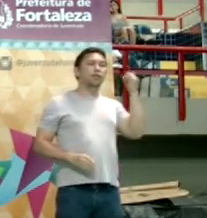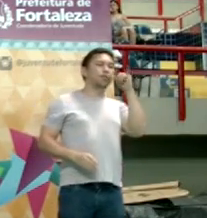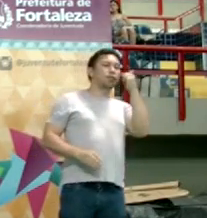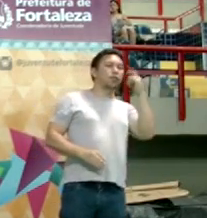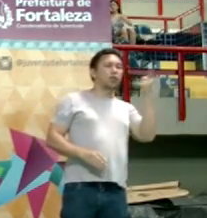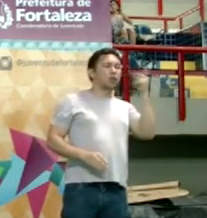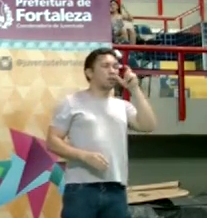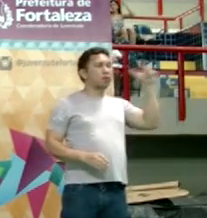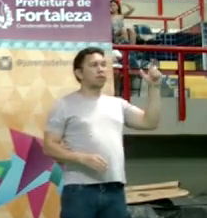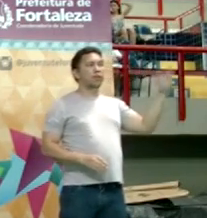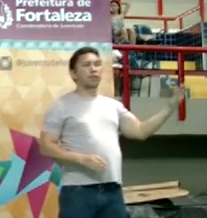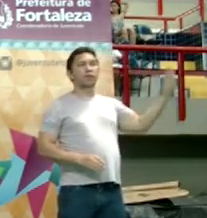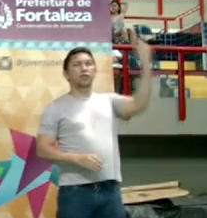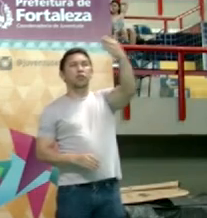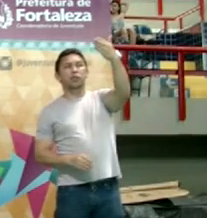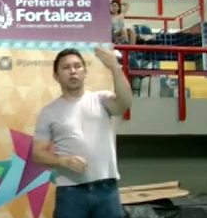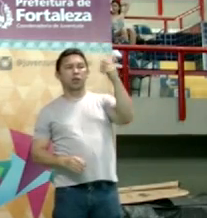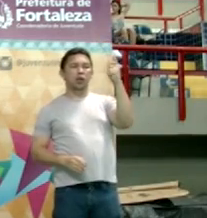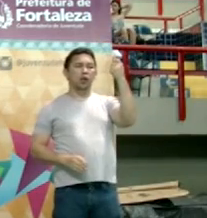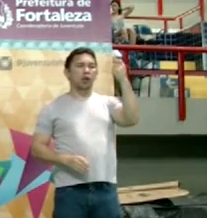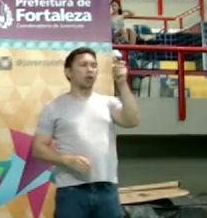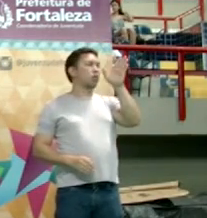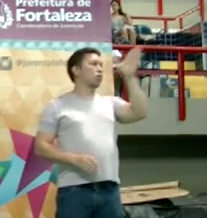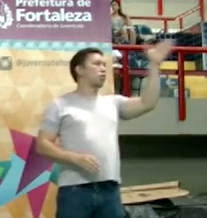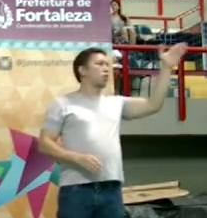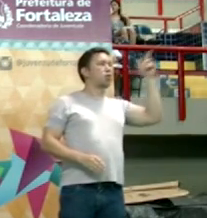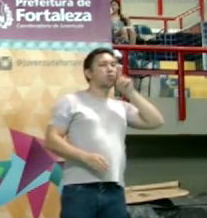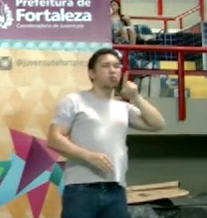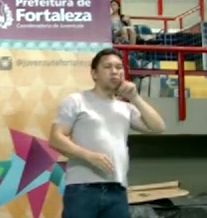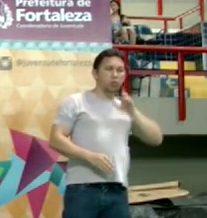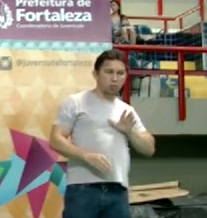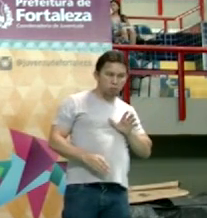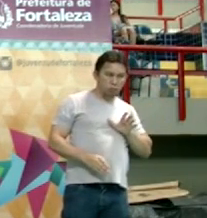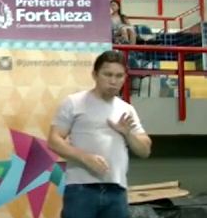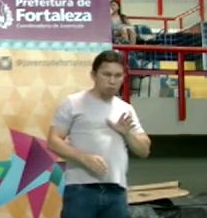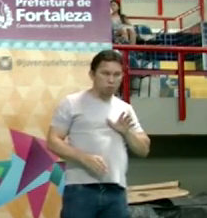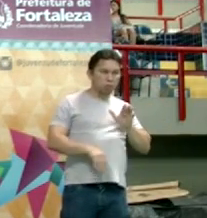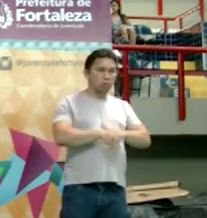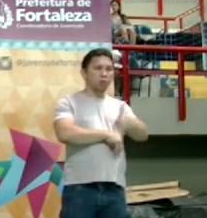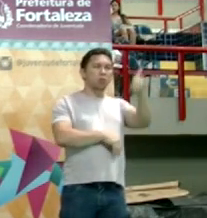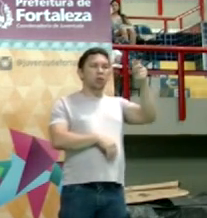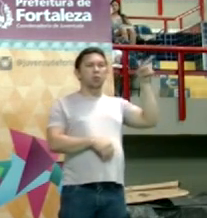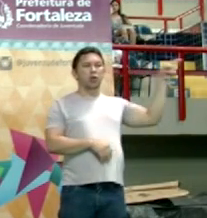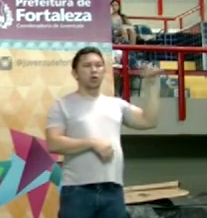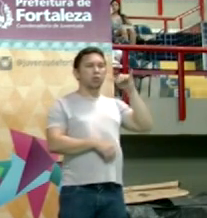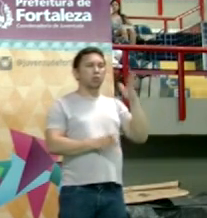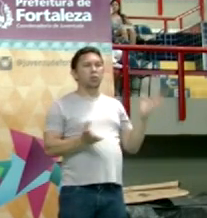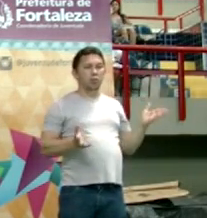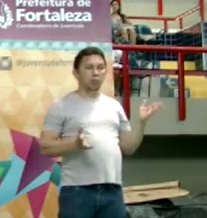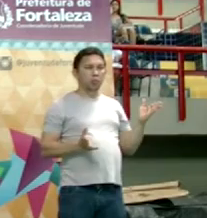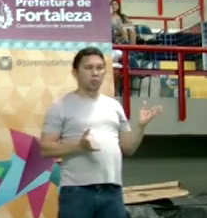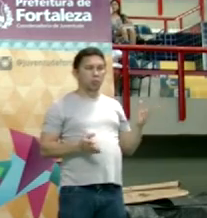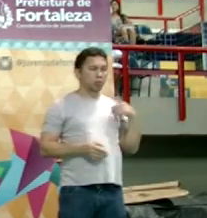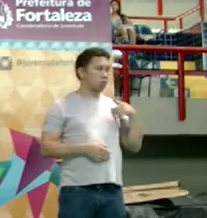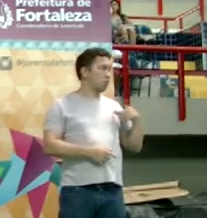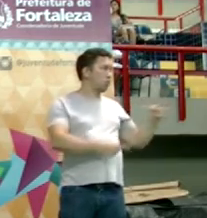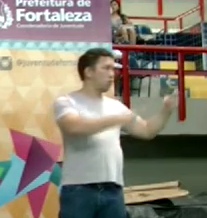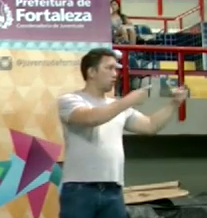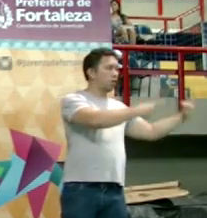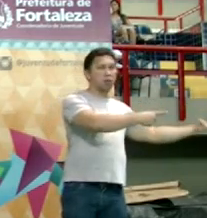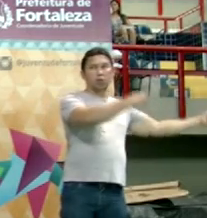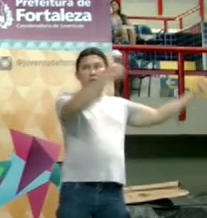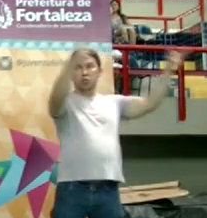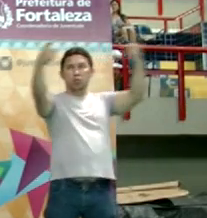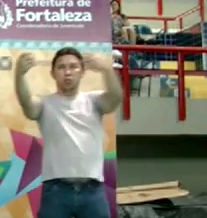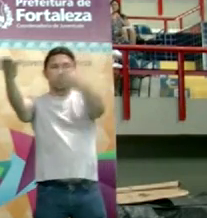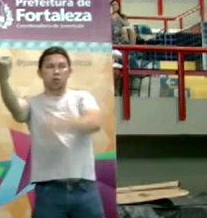italianos não estão indo para a Argentina ou para os Estados Unidos, que seria bem melhor para eles? Ora, sair de uma guerra para cair